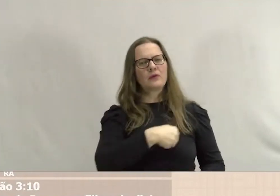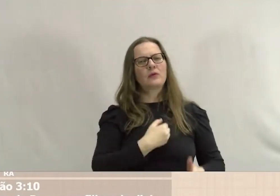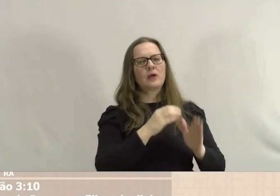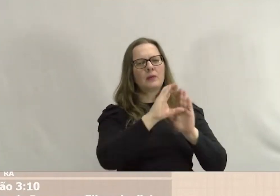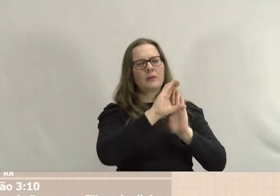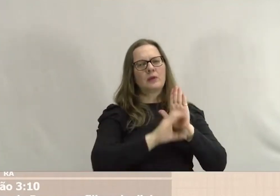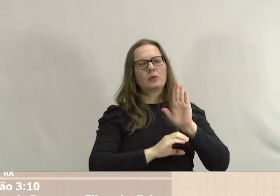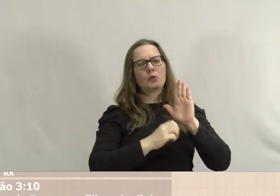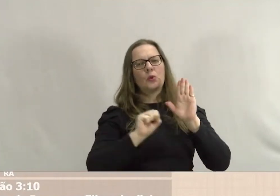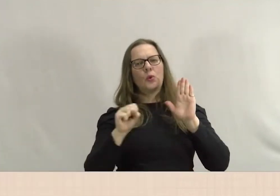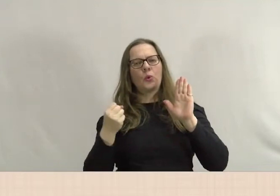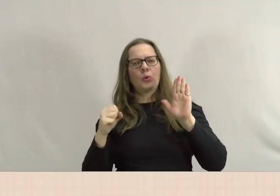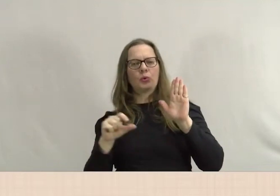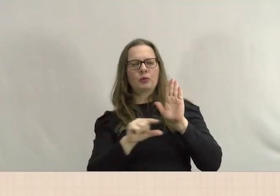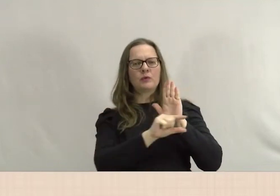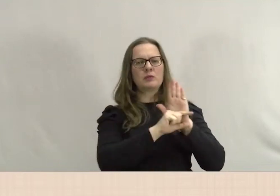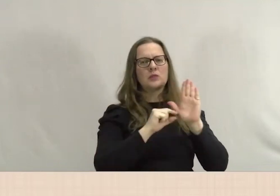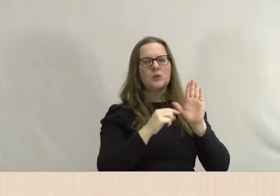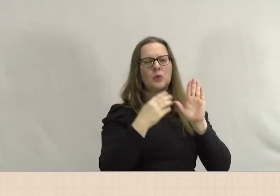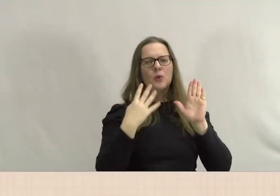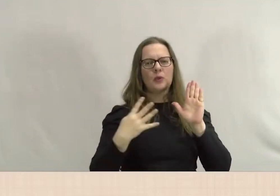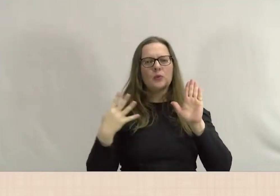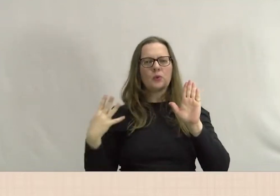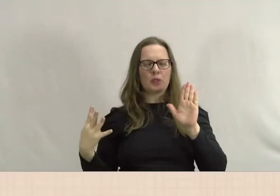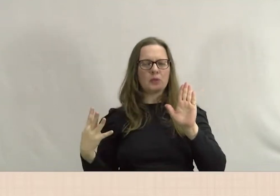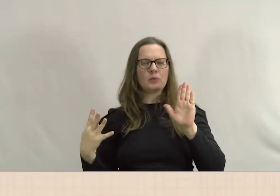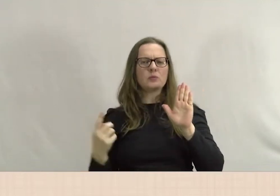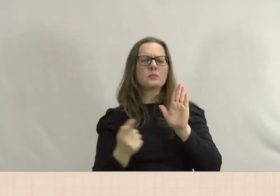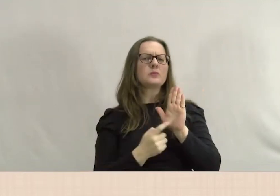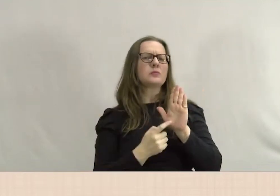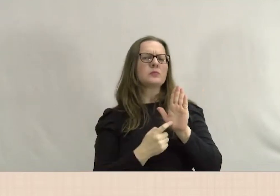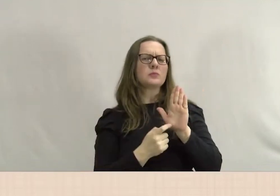8,44, tenho falado muito, mas vamos ler.